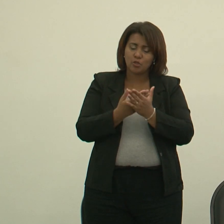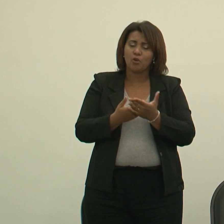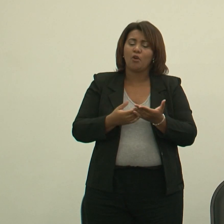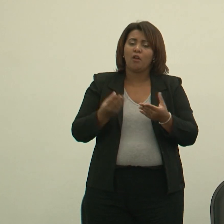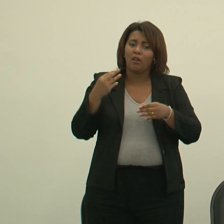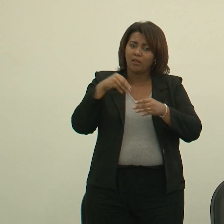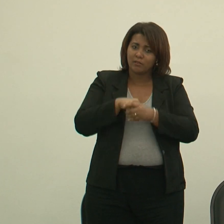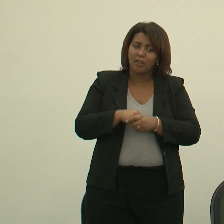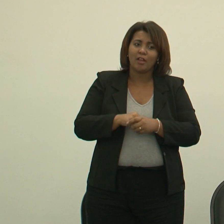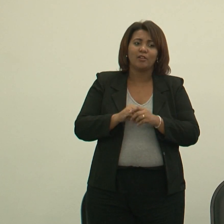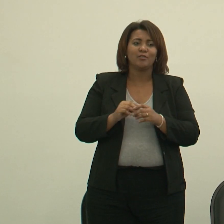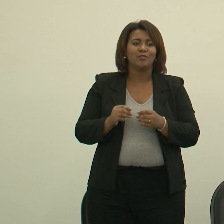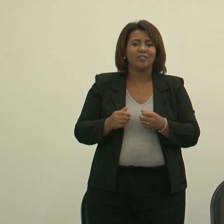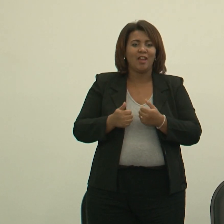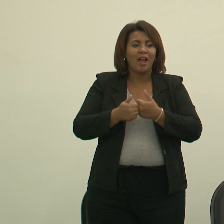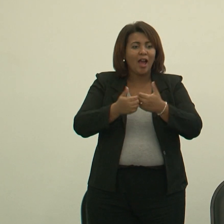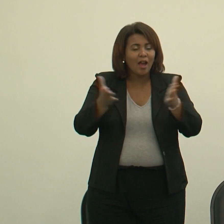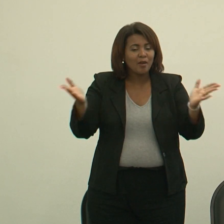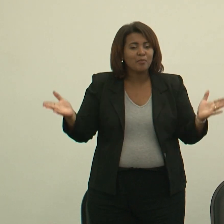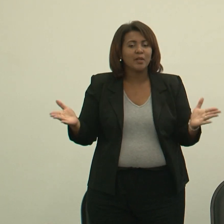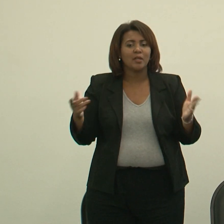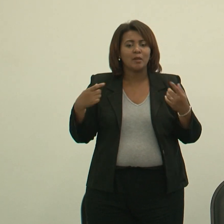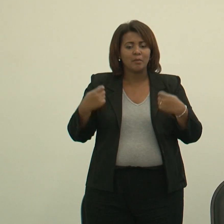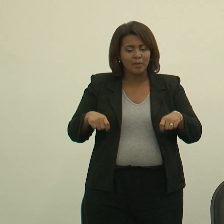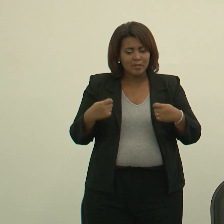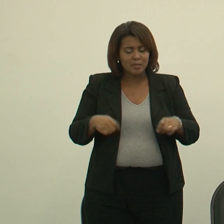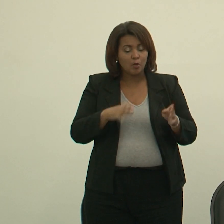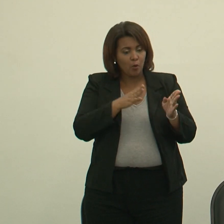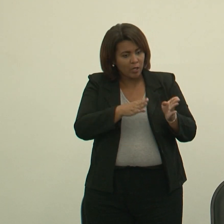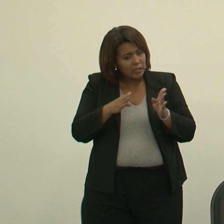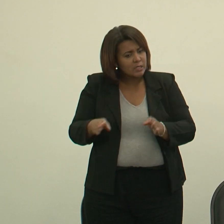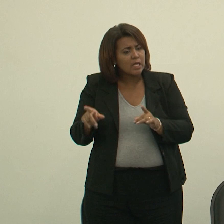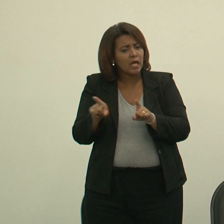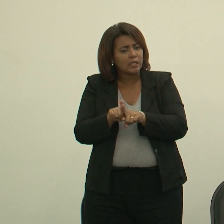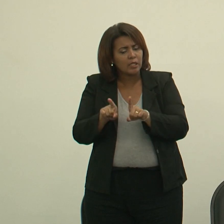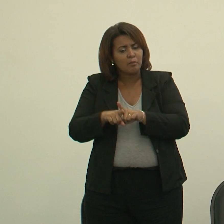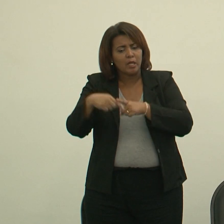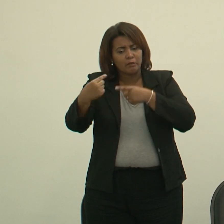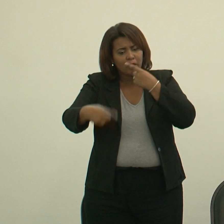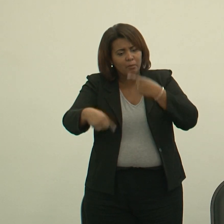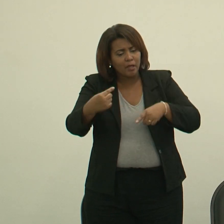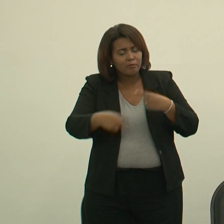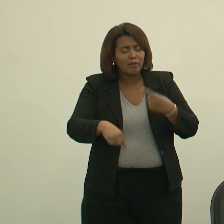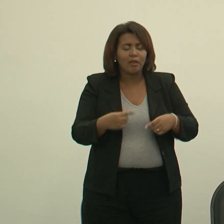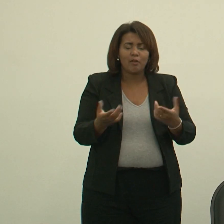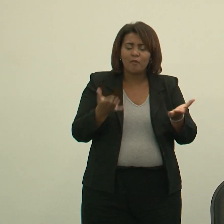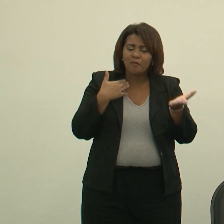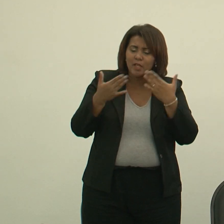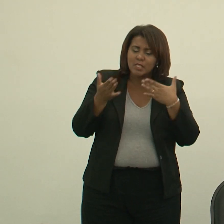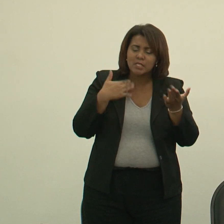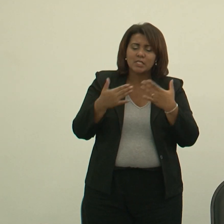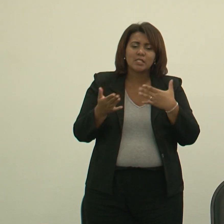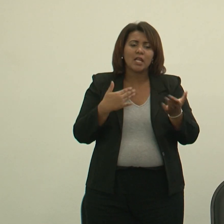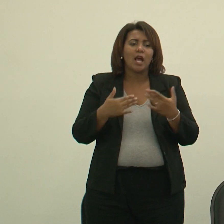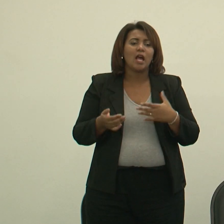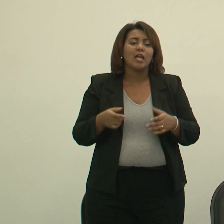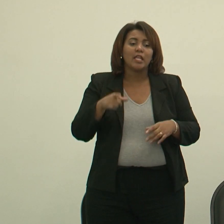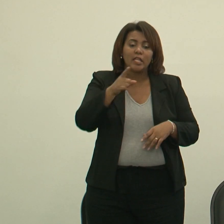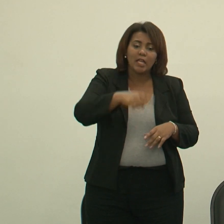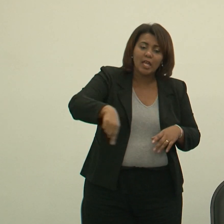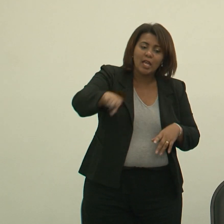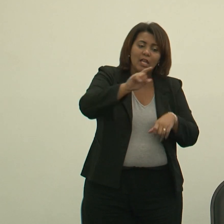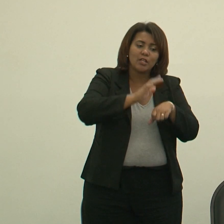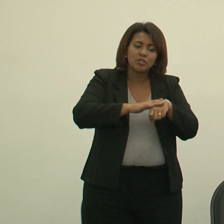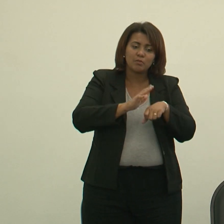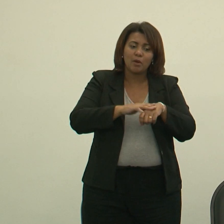organizada, de forma crítica, mas isso tem que ter espaço. Então, o primeiro ponto é isso, a produção narrativa pelo viés do próprio sujeito, é a